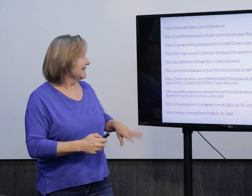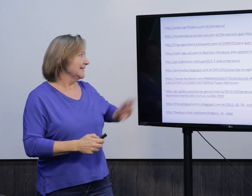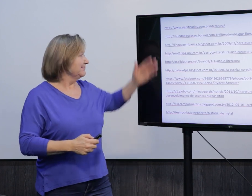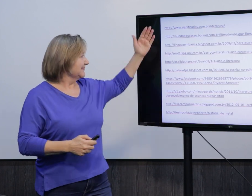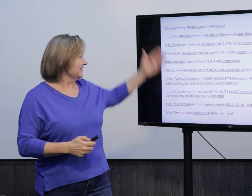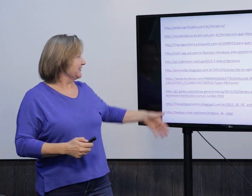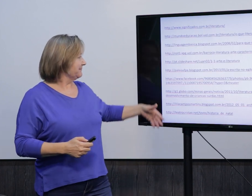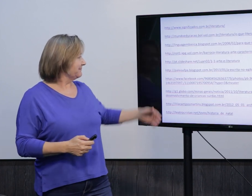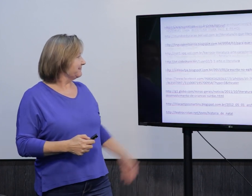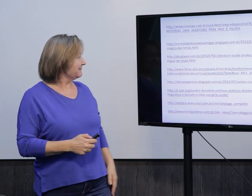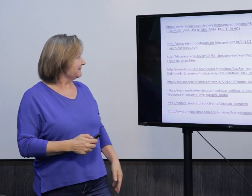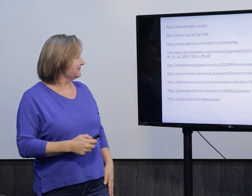e aqui a referência